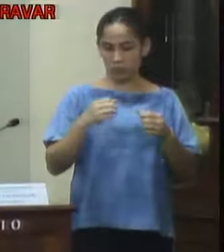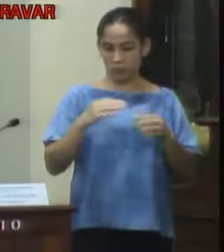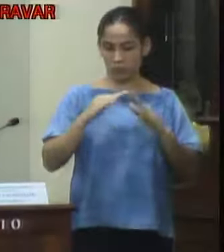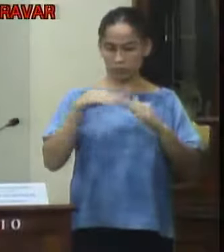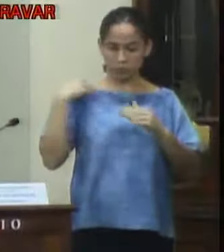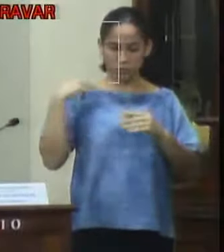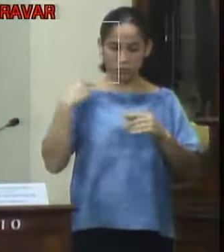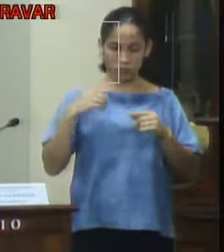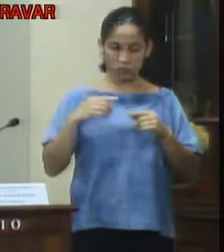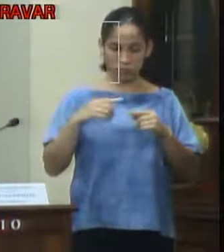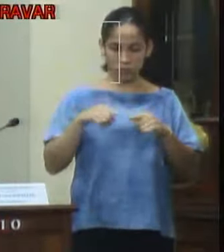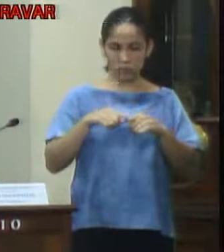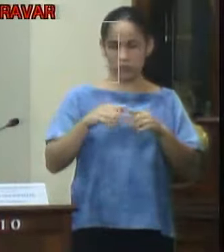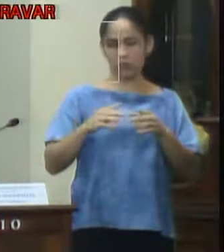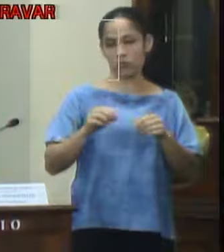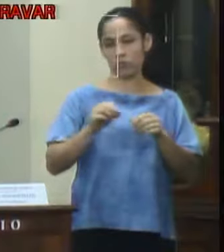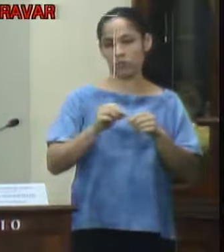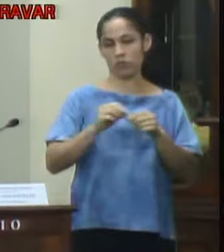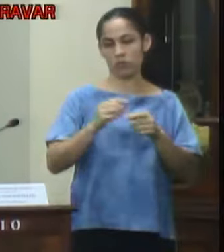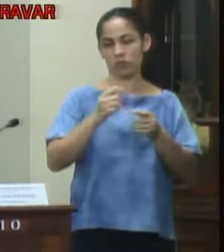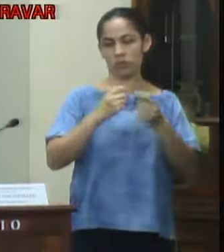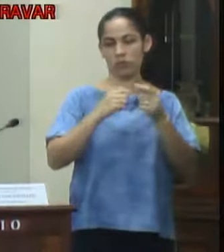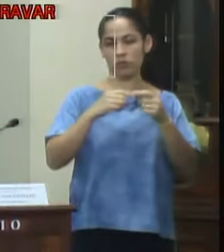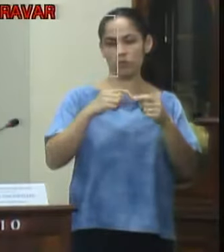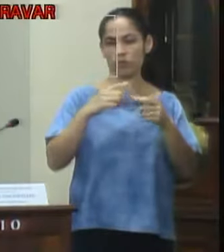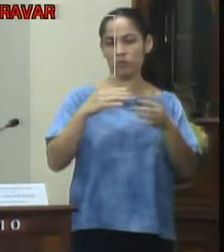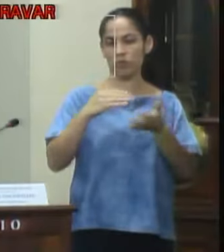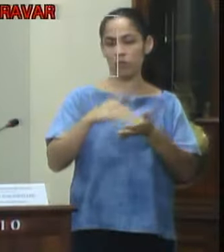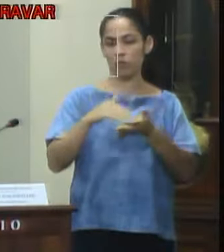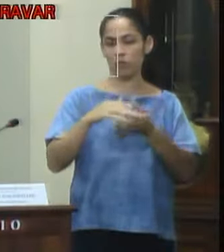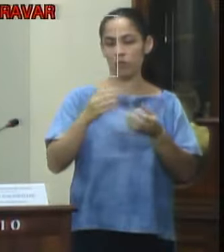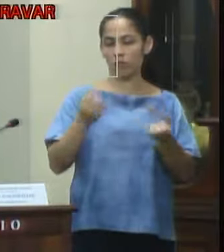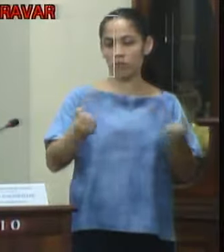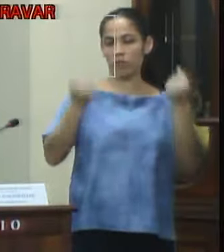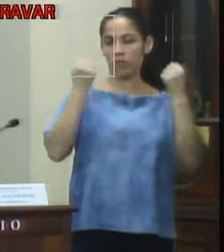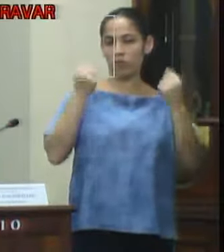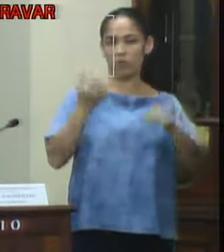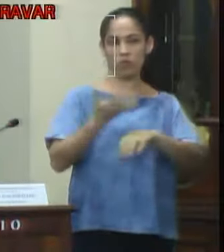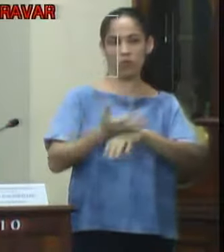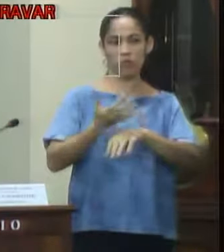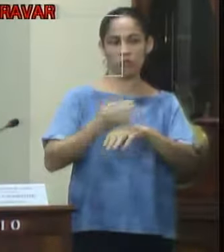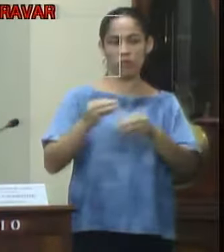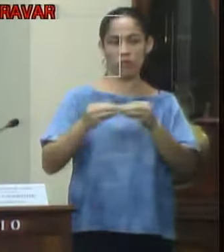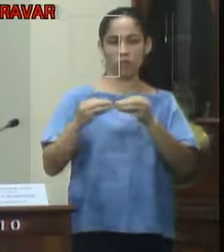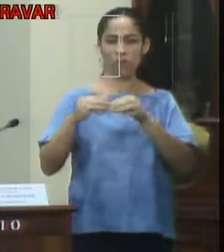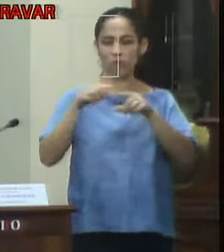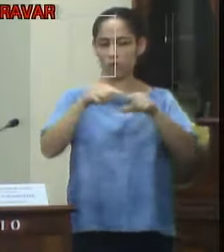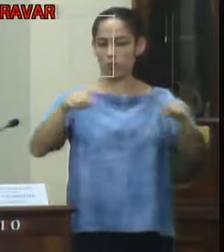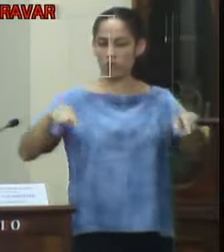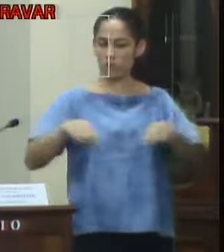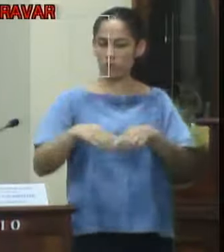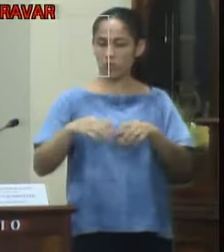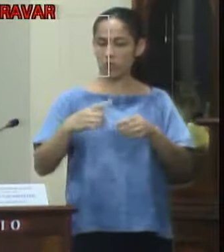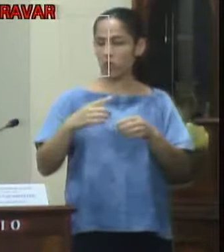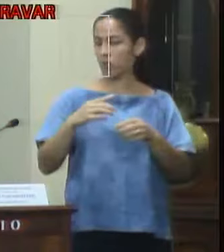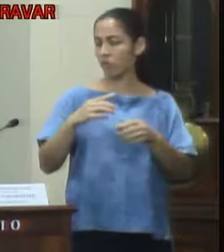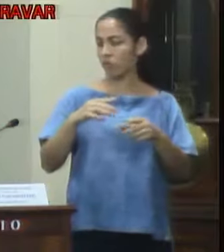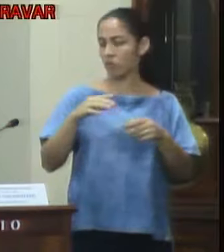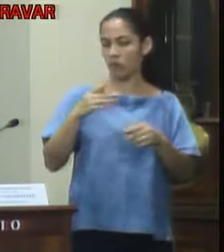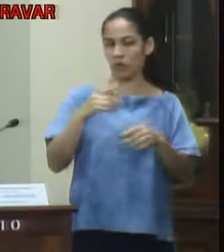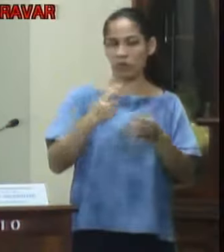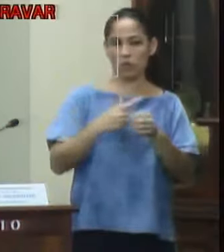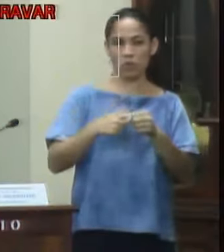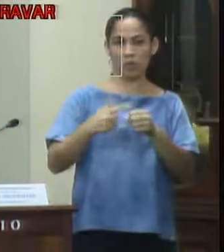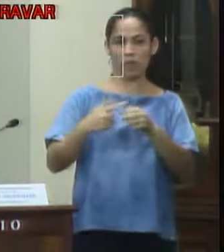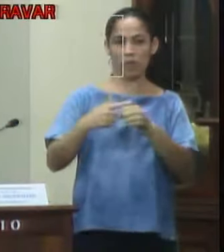do departamento competente a colocação de uma academia ao ar livre em espaço ao lado da quadra poliesportiva localizada no bairro Parque Tentanha.